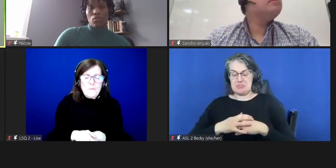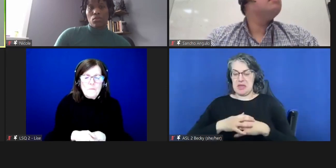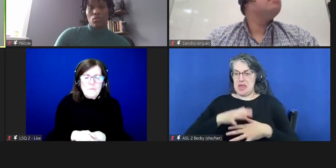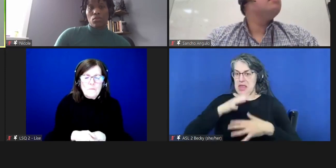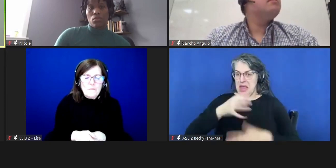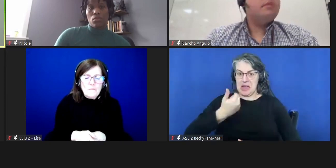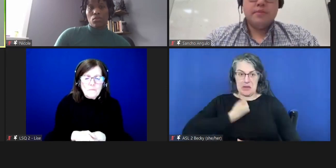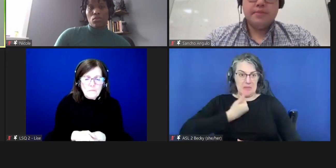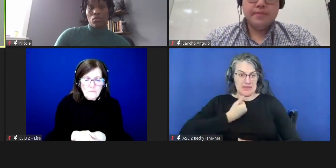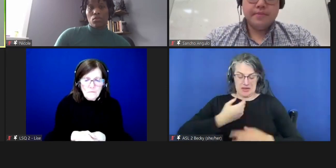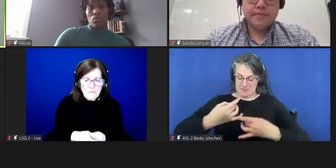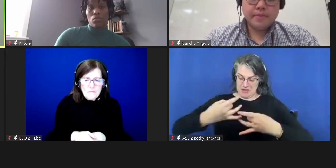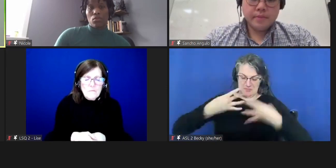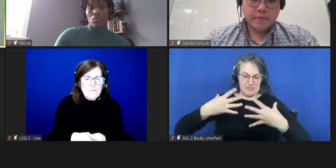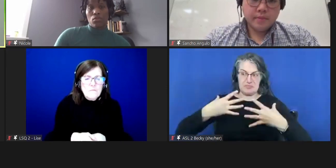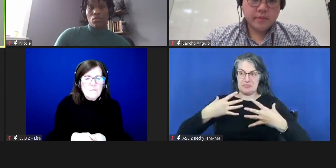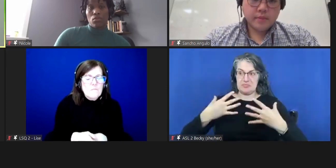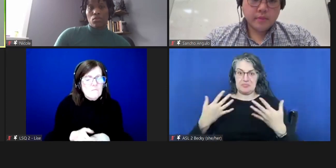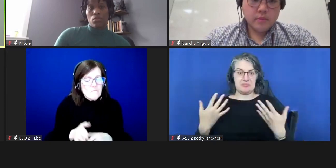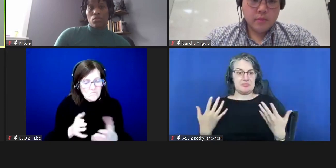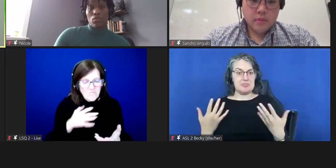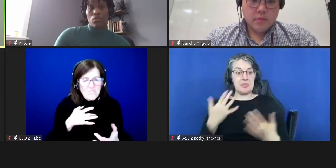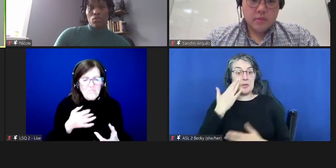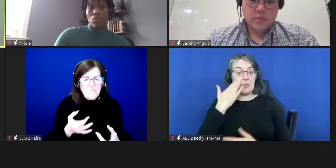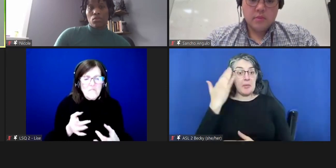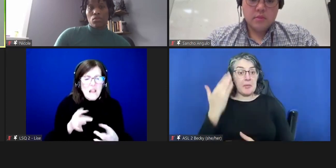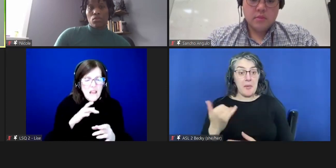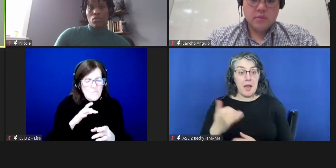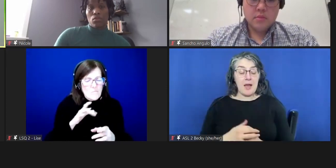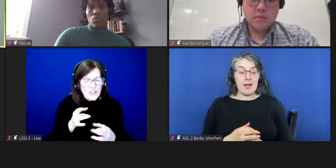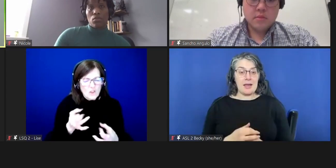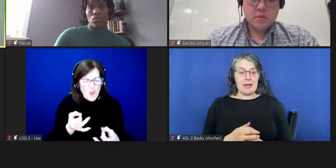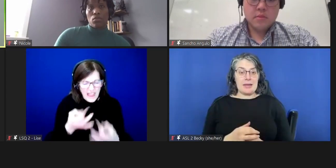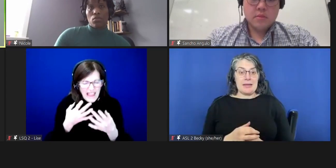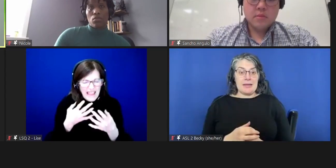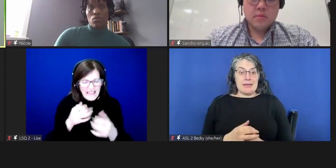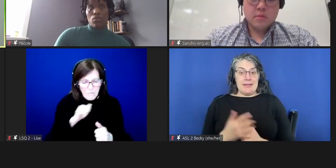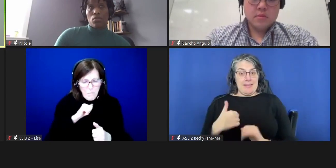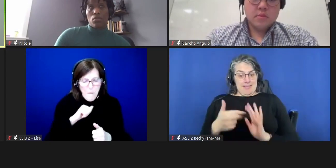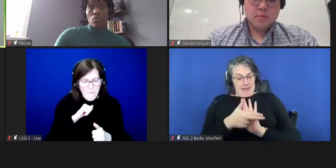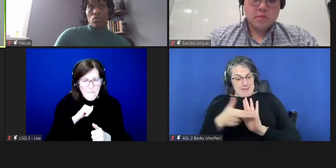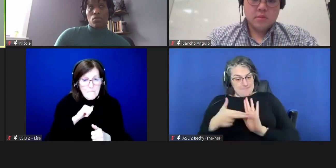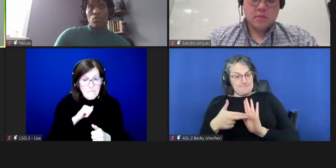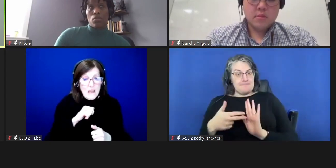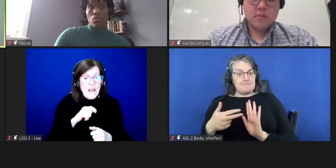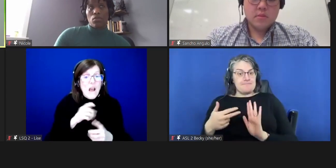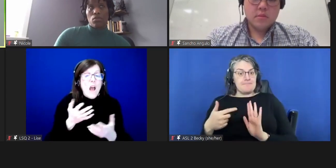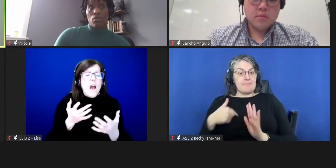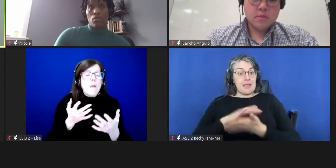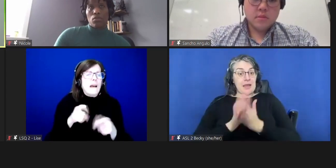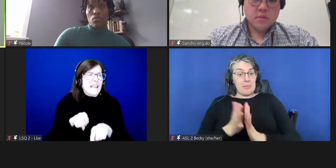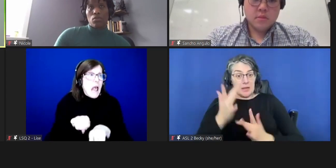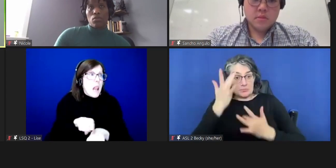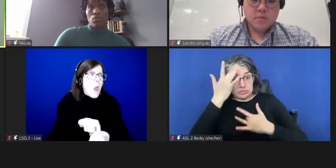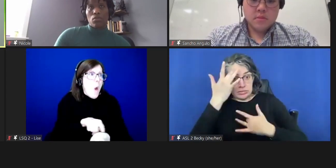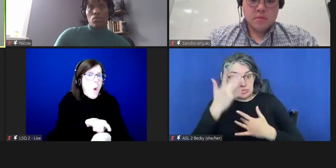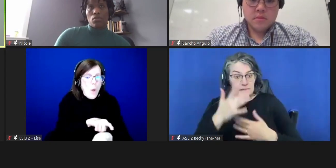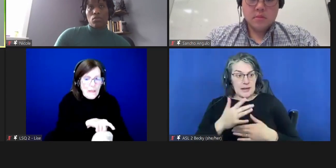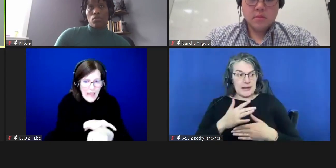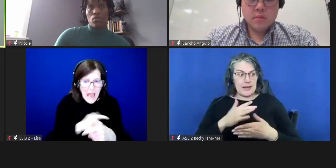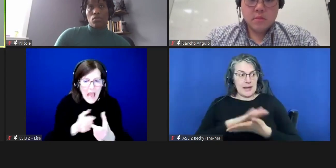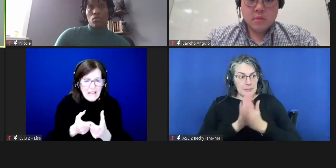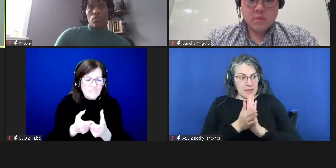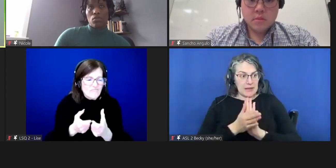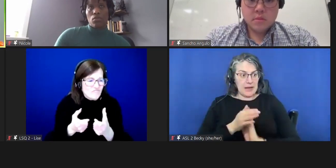me détestais moi-même. Et je me suis détesté pendant très, très longtemps parce que je n'étais pas capable